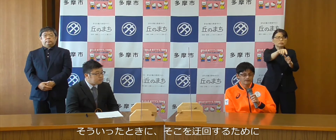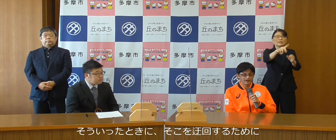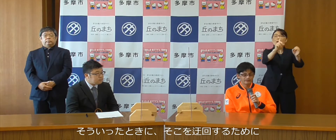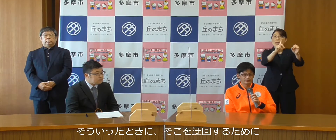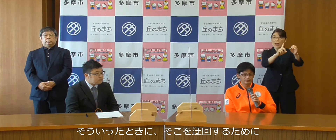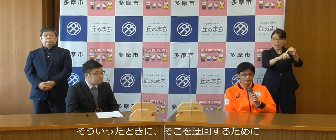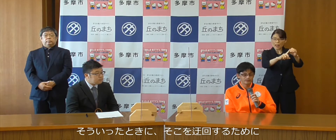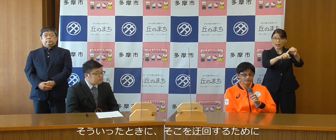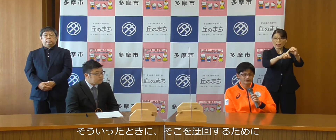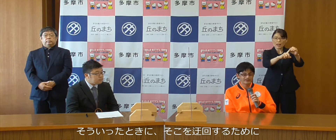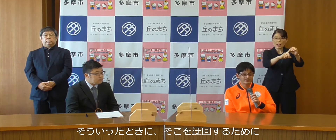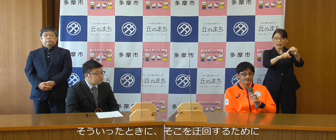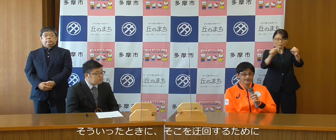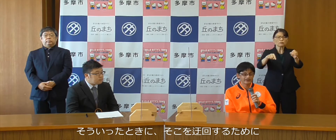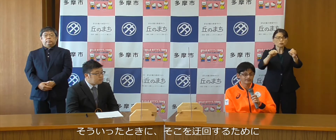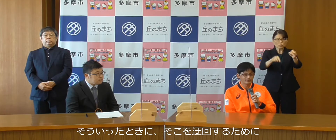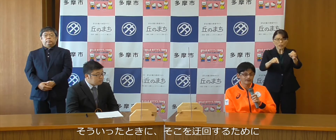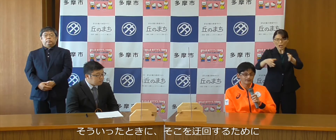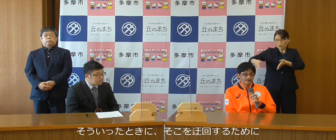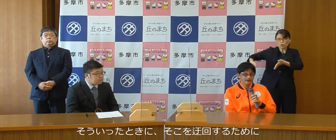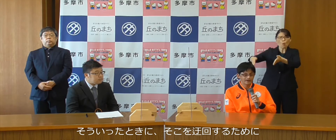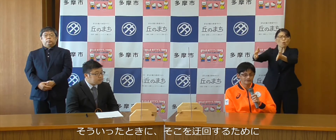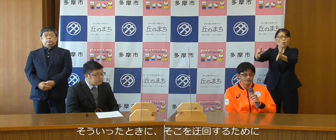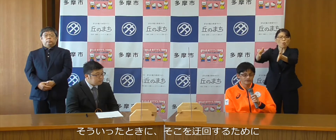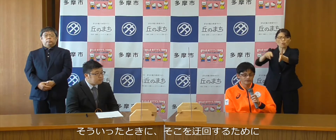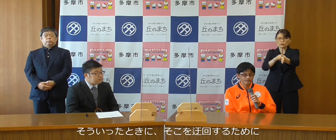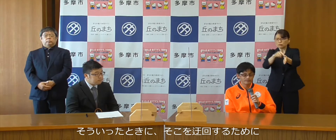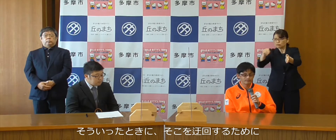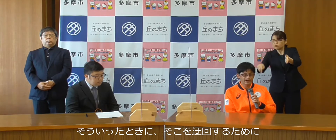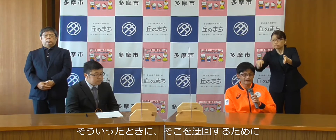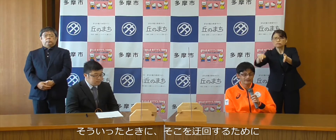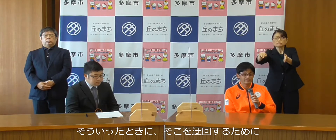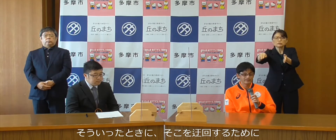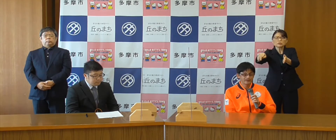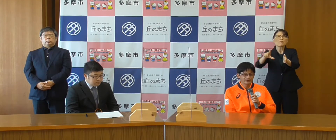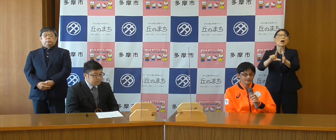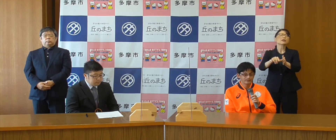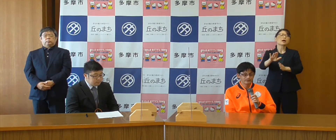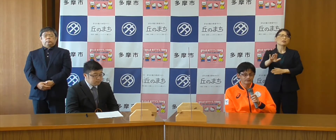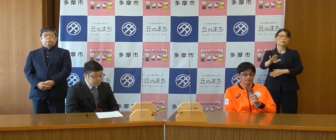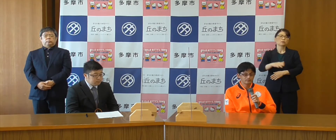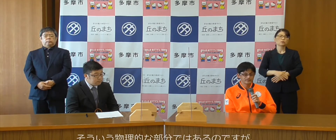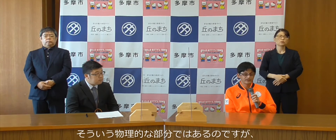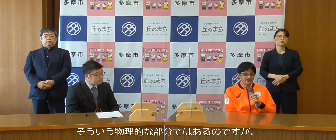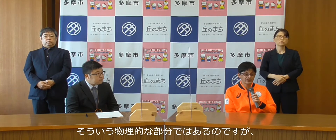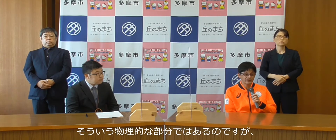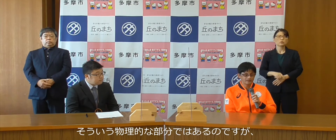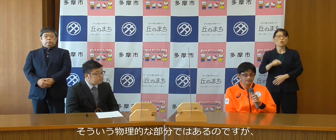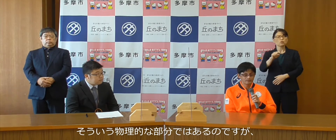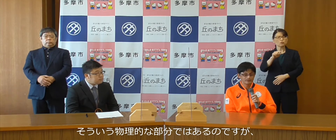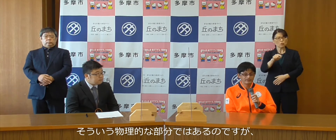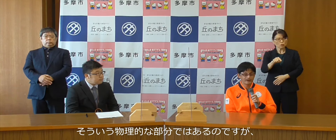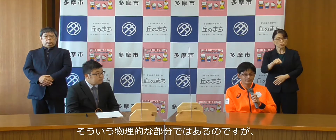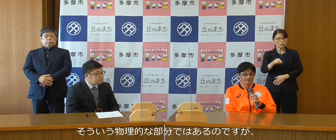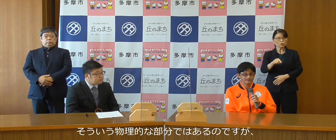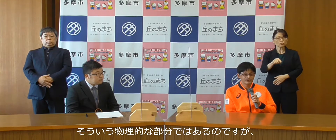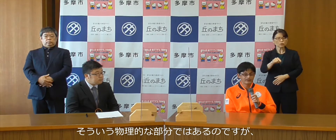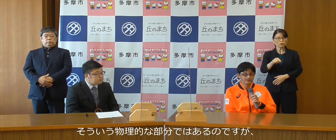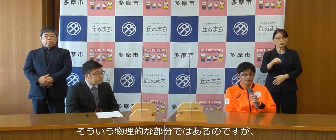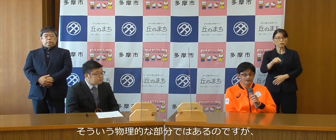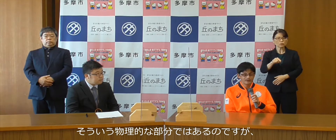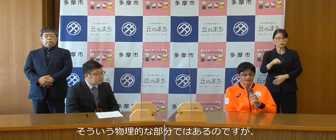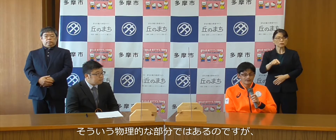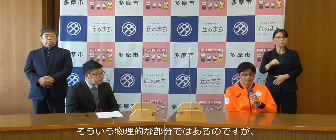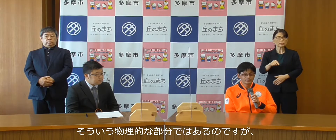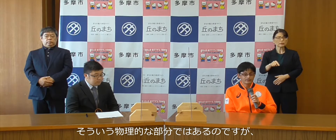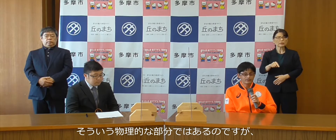ために道路に出なきゃいけないとかいう場合があります。そういう物理的な部分ではあるんですけれ